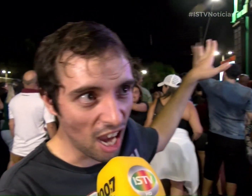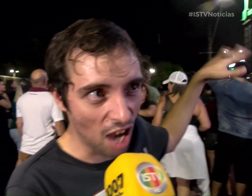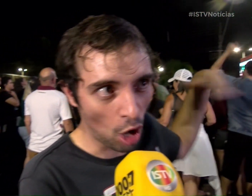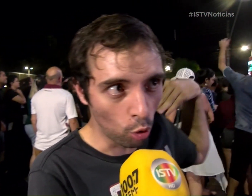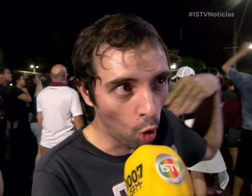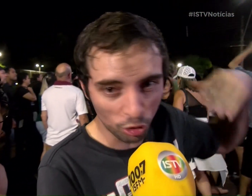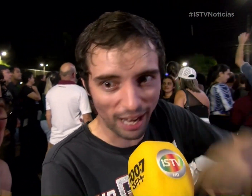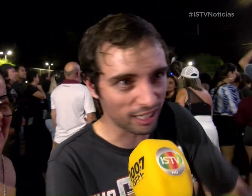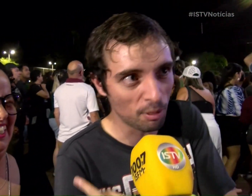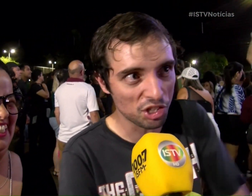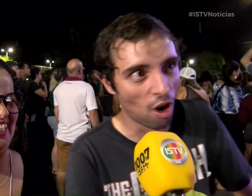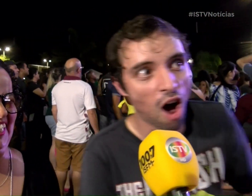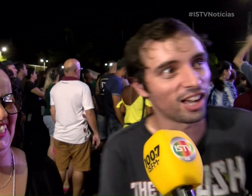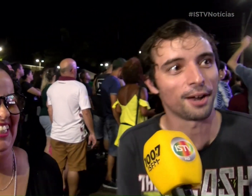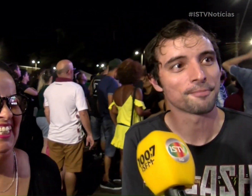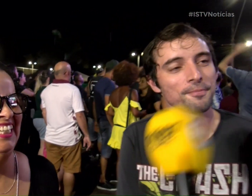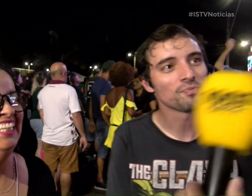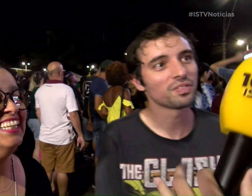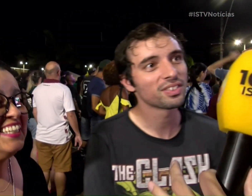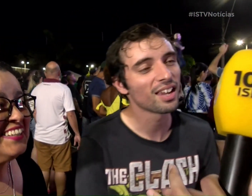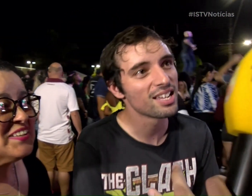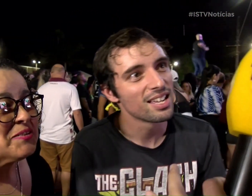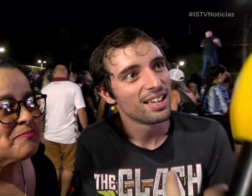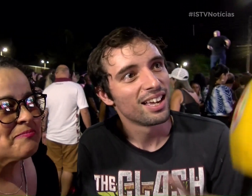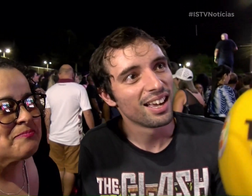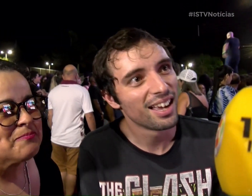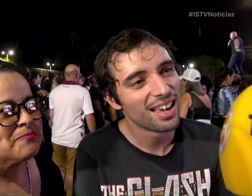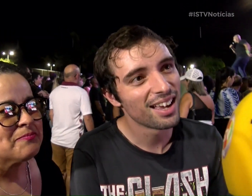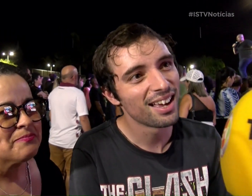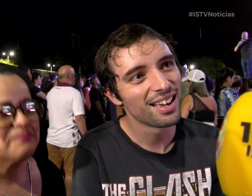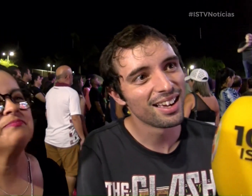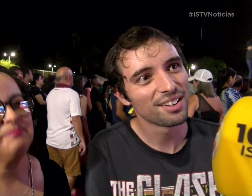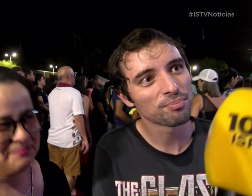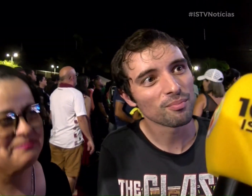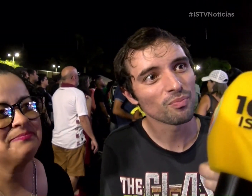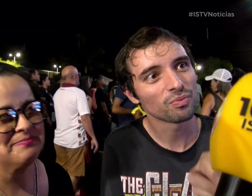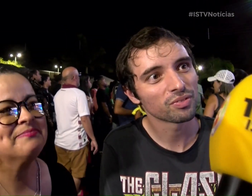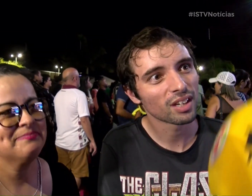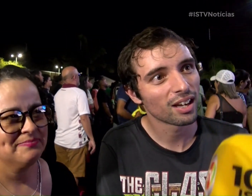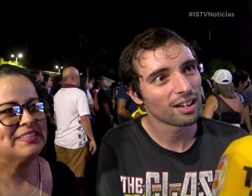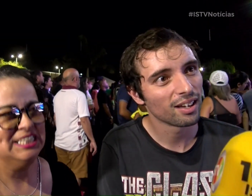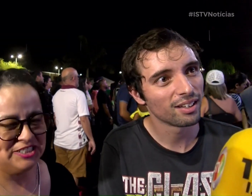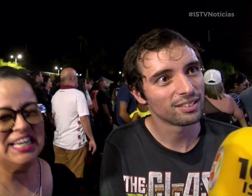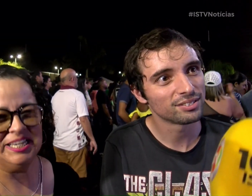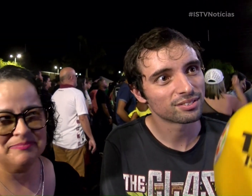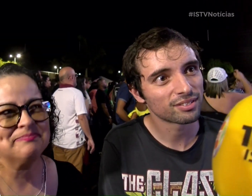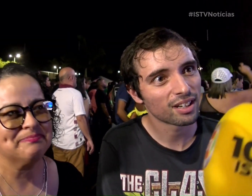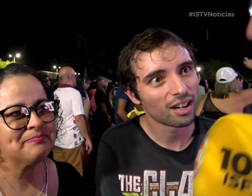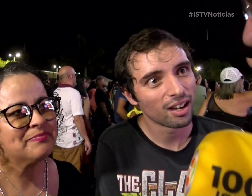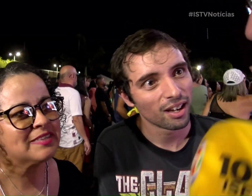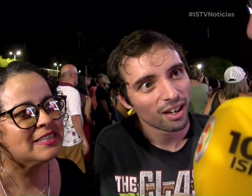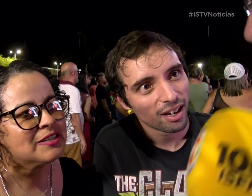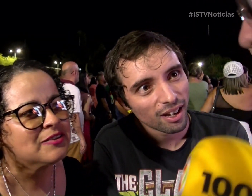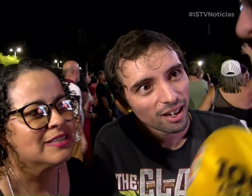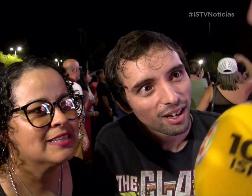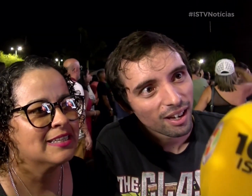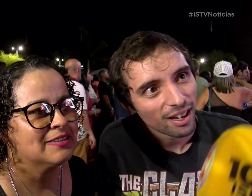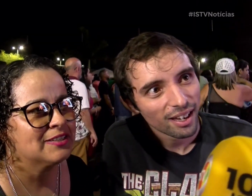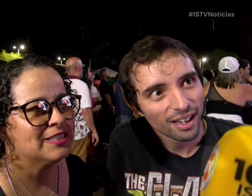ó, que eu curto, ela que me ensinou, cara. E aí, são duas gerações de roqueiros. O que você tá achando